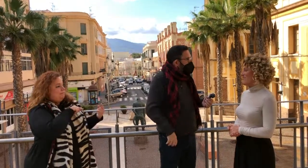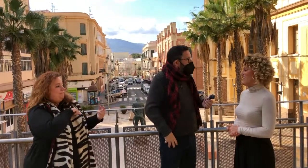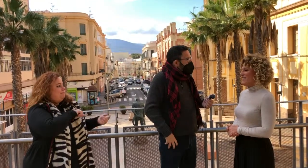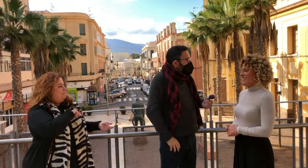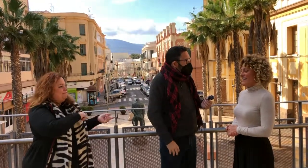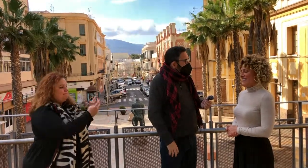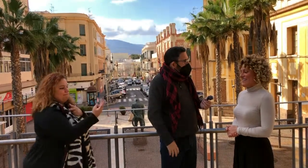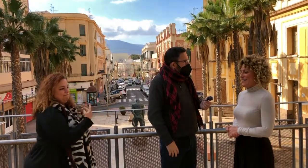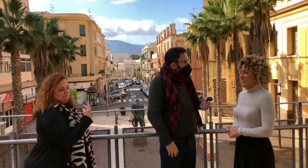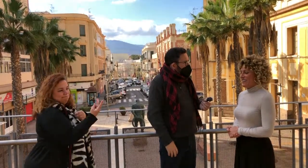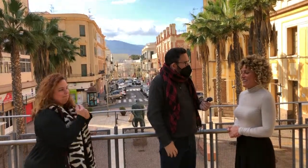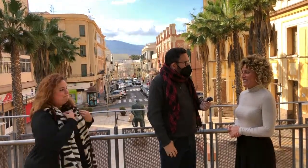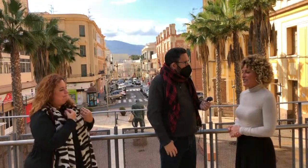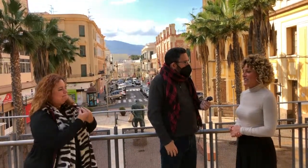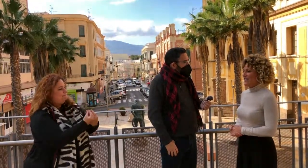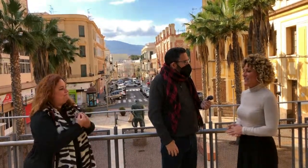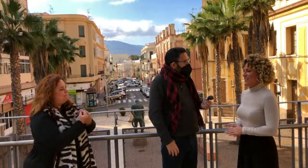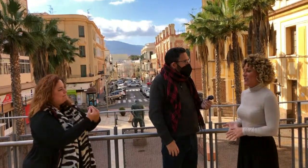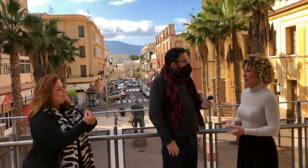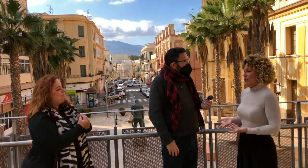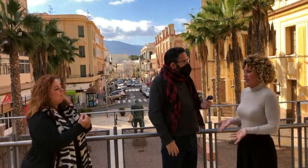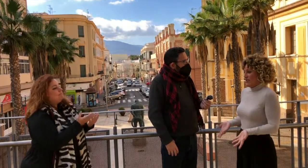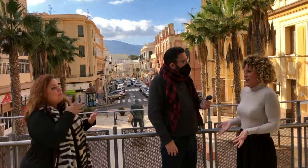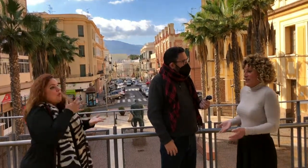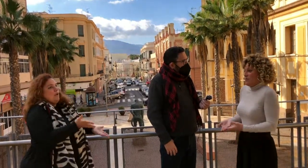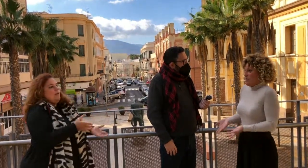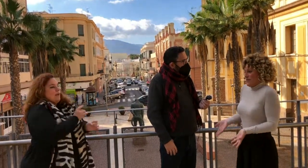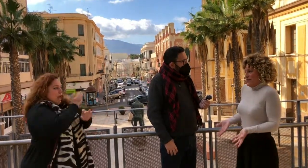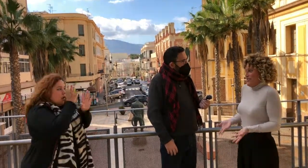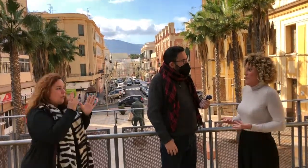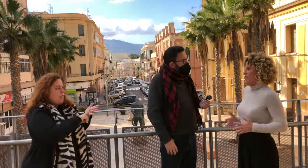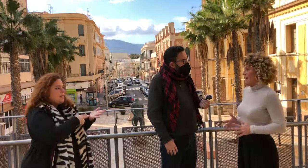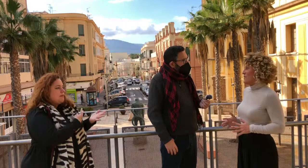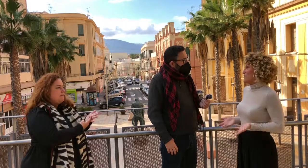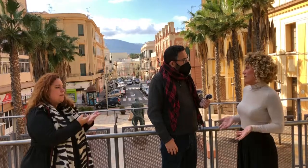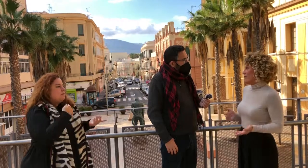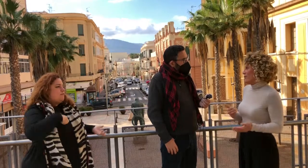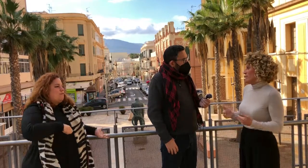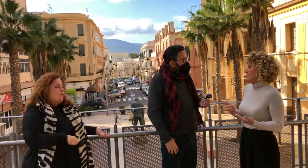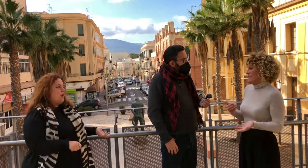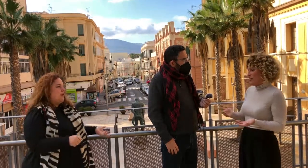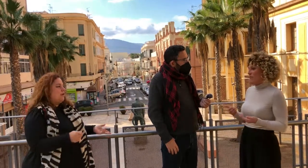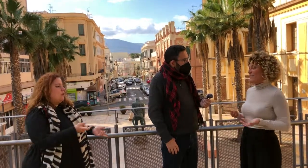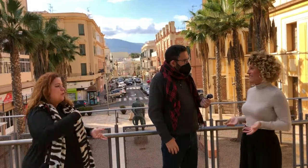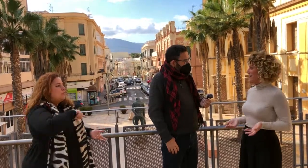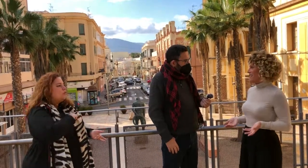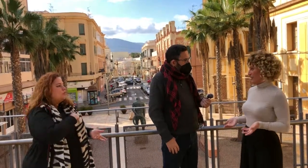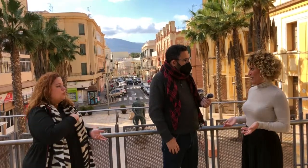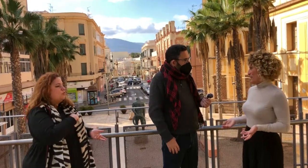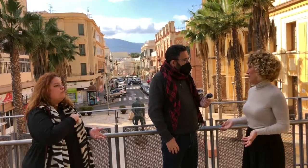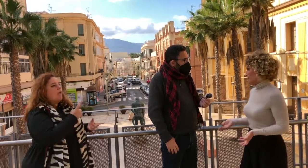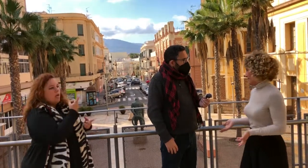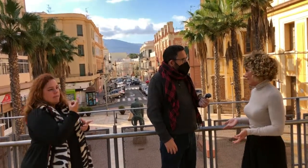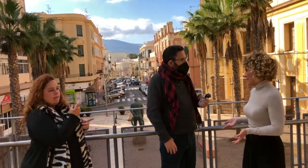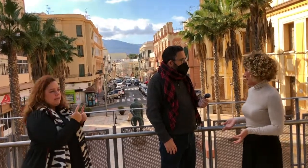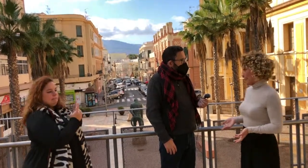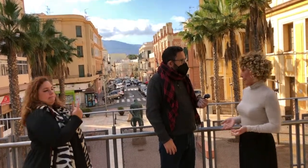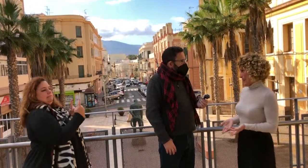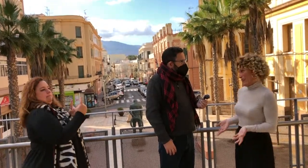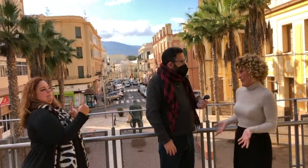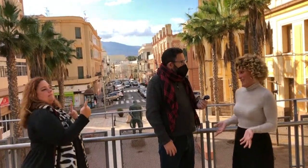¿no? Es cierto que como intérprete, como profesionales, pues hay uno, tenemos que mantener la distancia, pero al